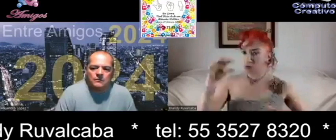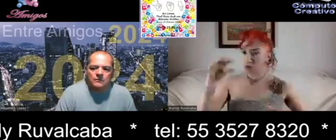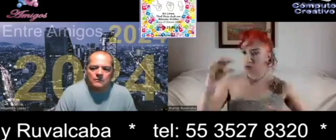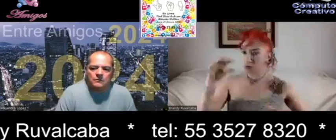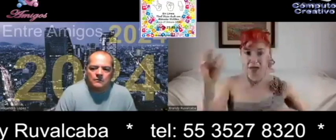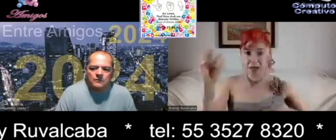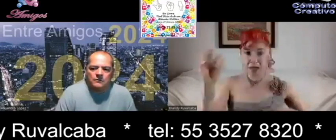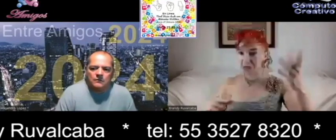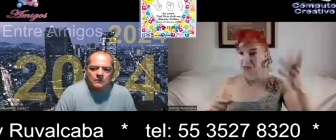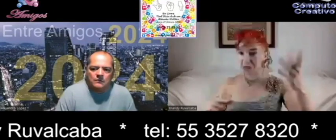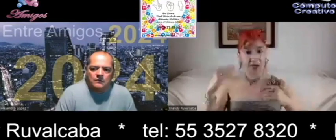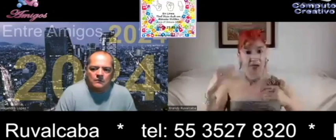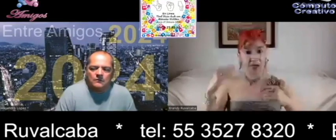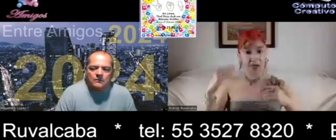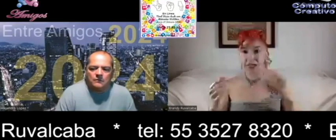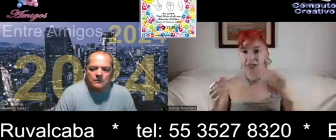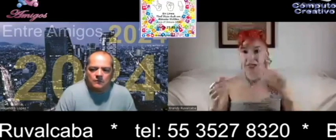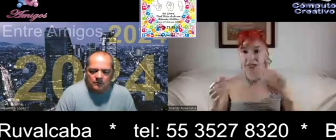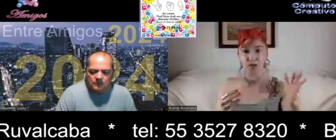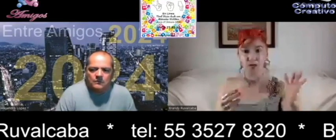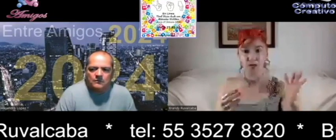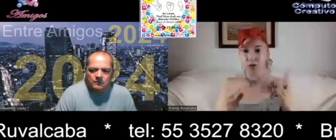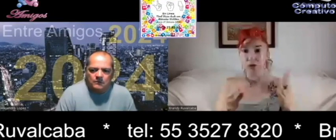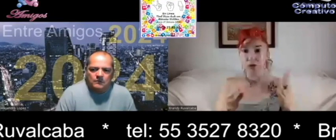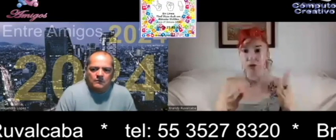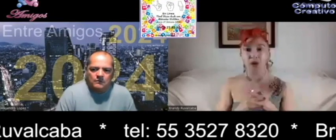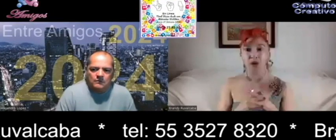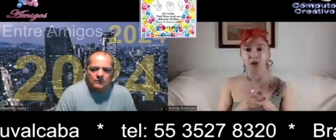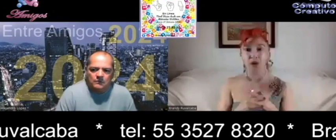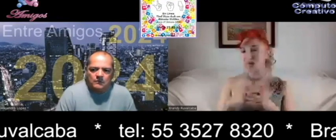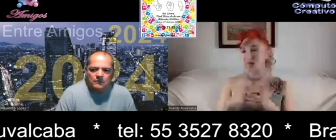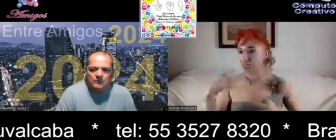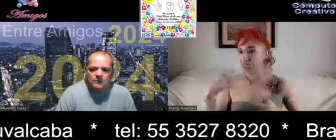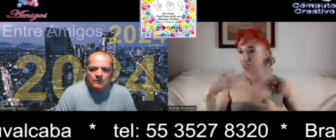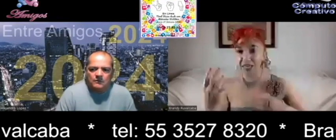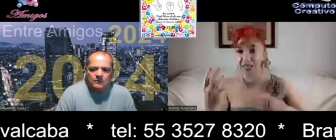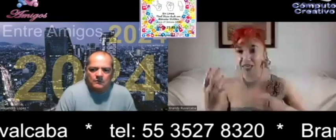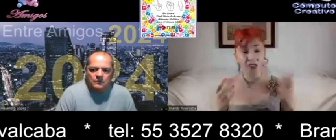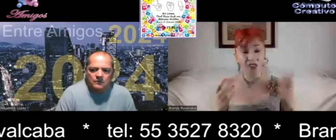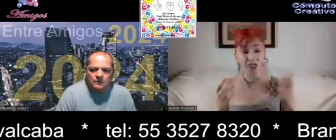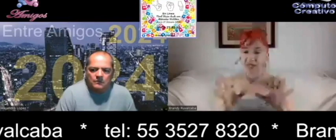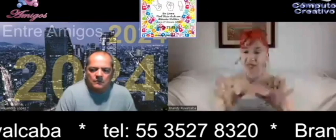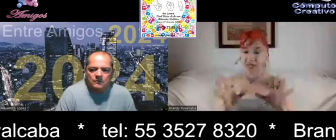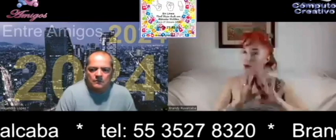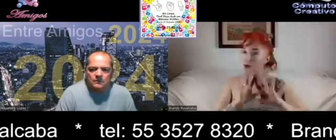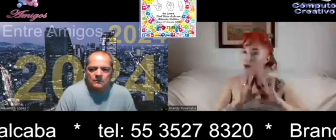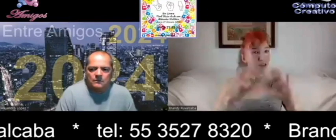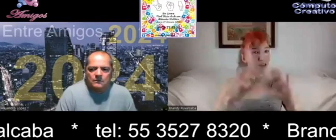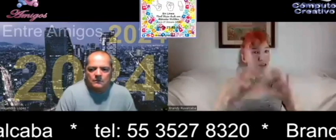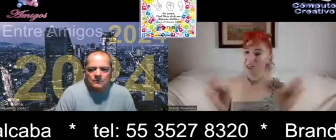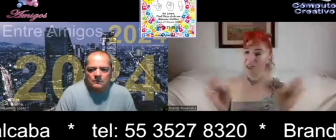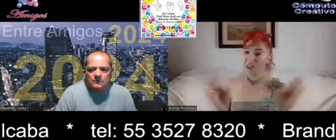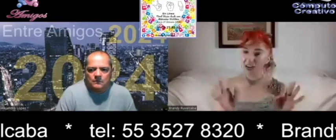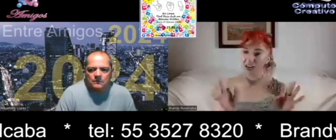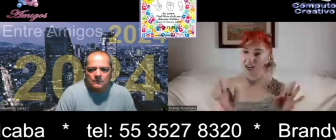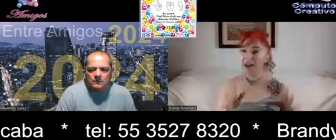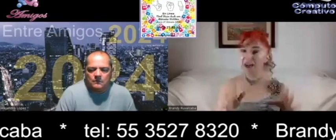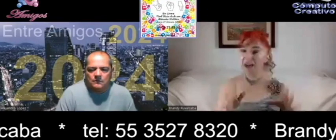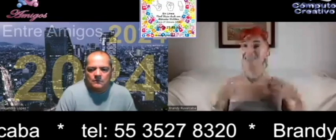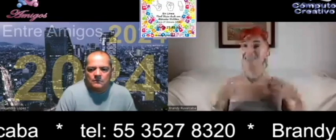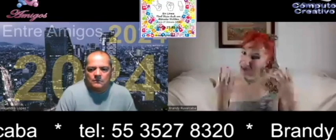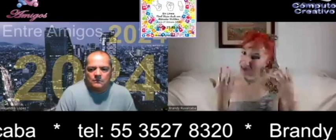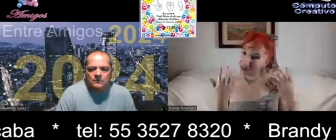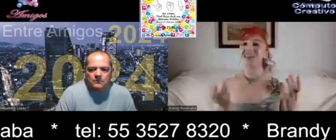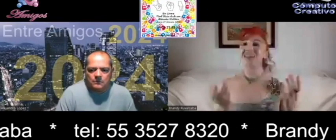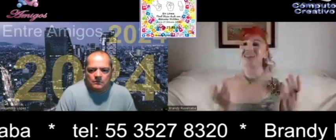aprenderlo. Tiene sus verbos, tiene sus tiempos, presente, pasado, futuro, tiene sus adjetivos. O sea, igual que cualquier otra lengua,